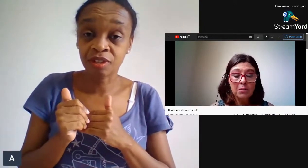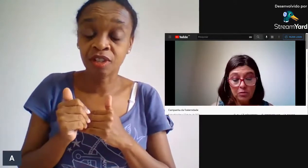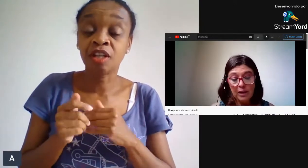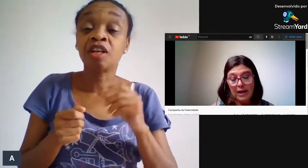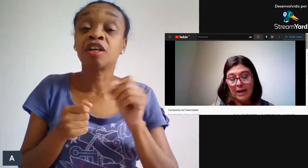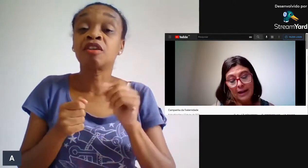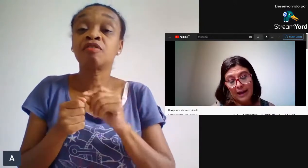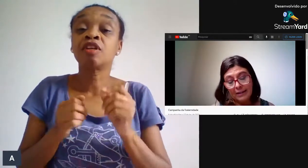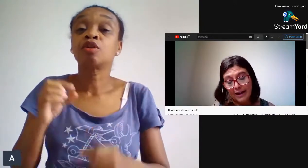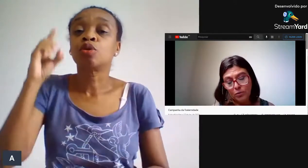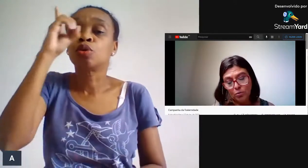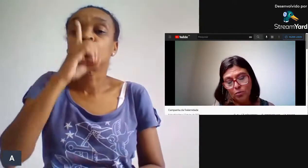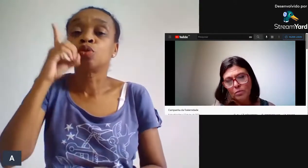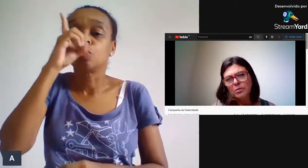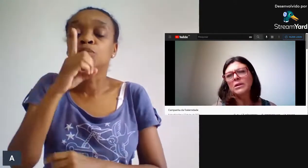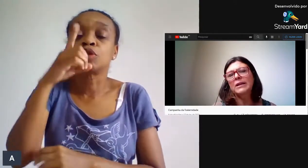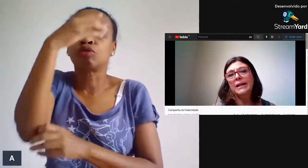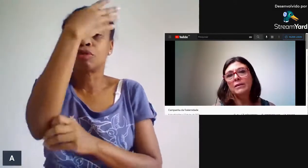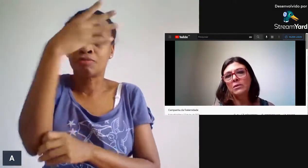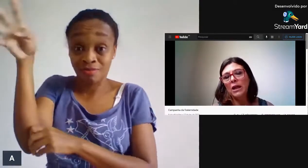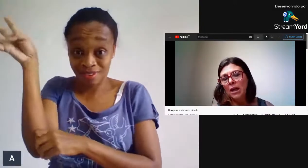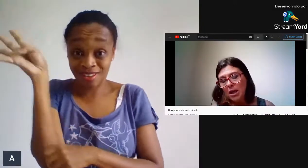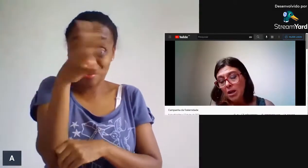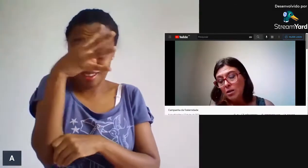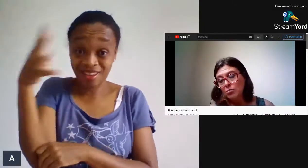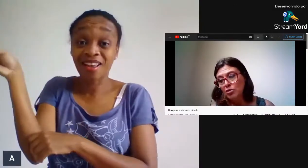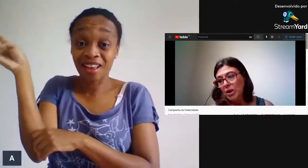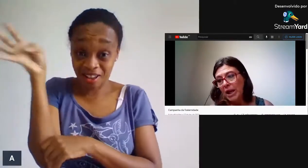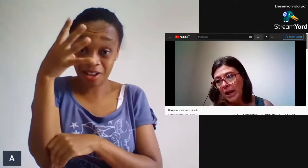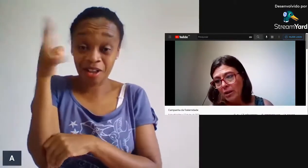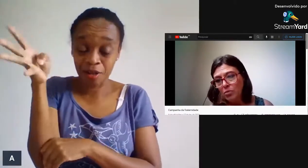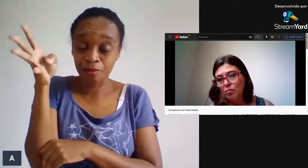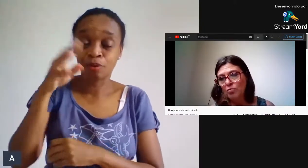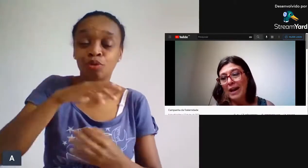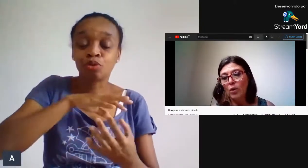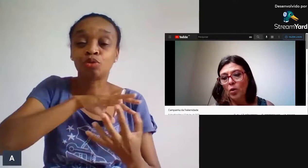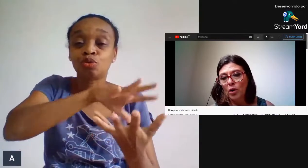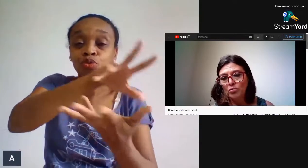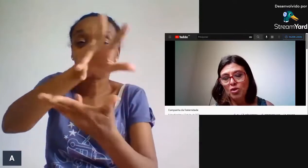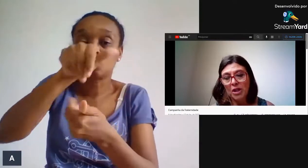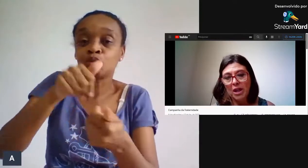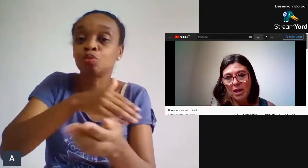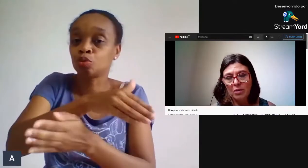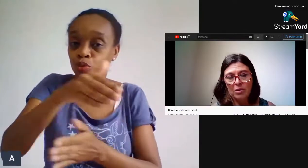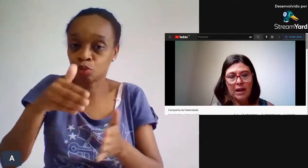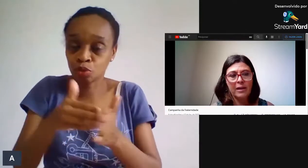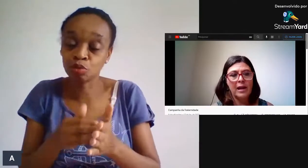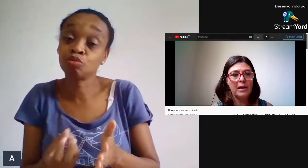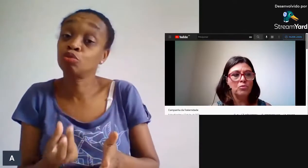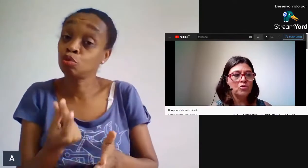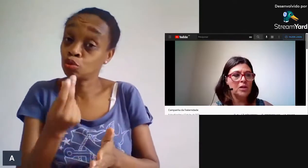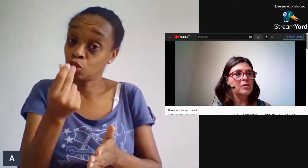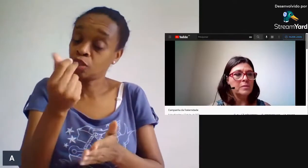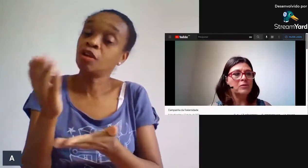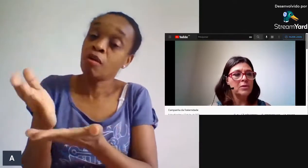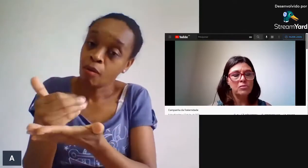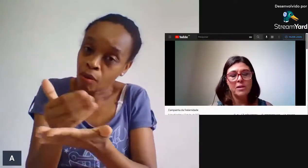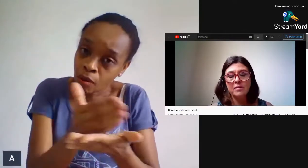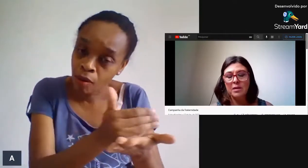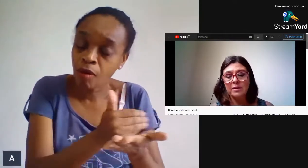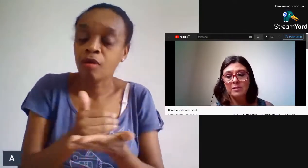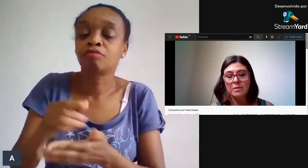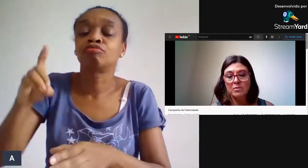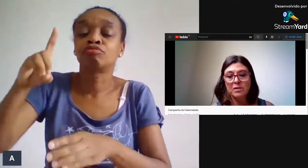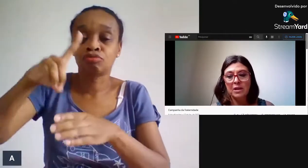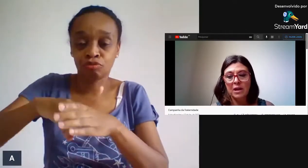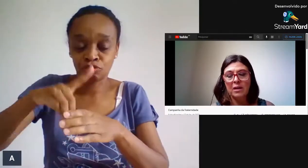de Ramos, aí é arrecadado no mundo inteiro, né, um dinheiro, um valor, um dinheiro, né, que é do dízimo, das